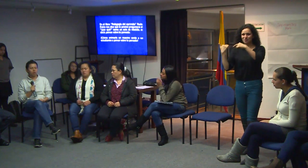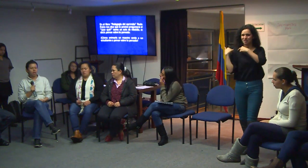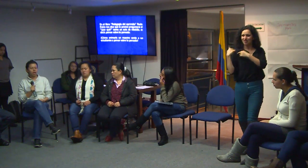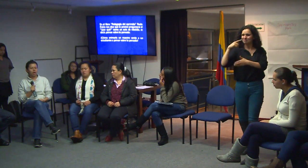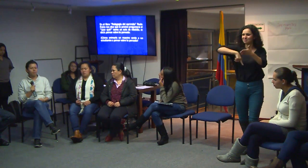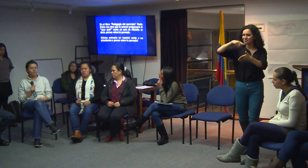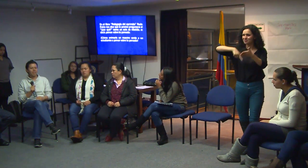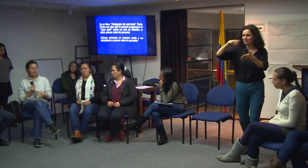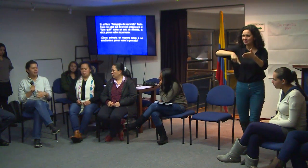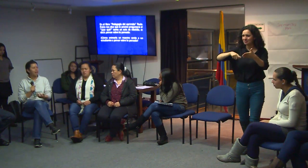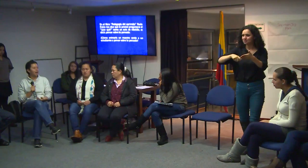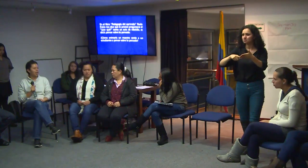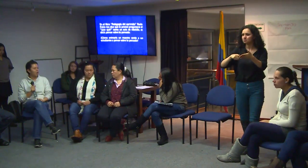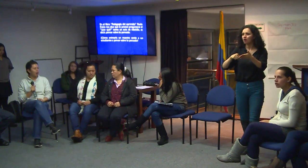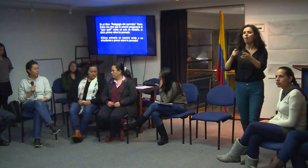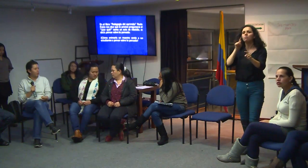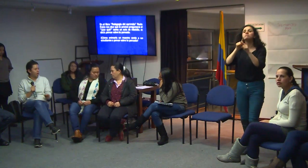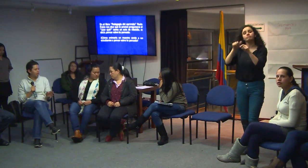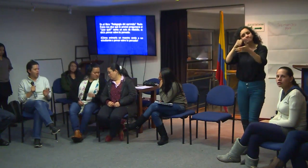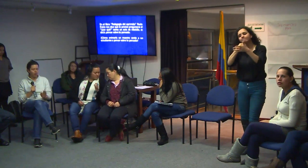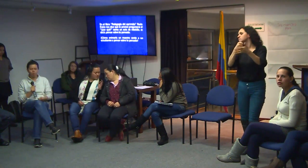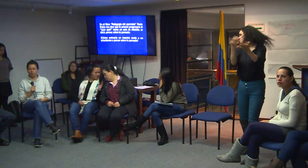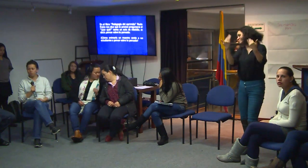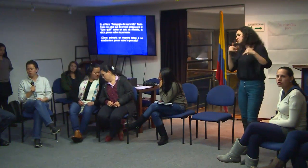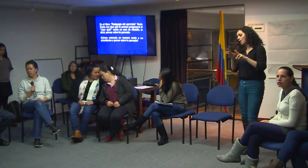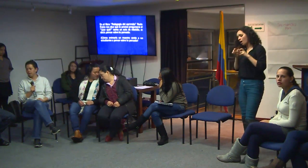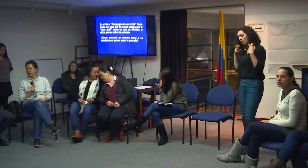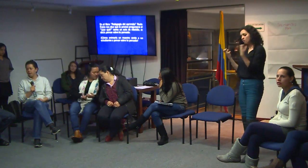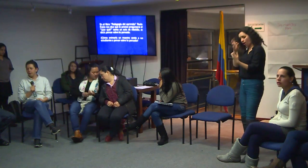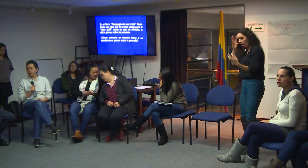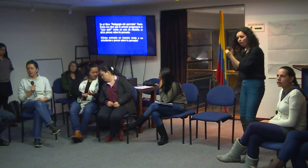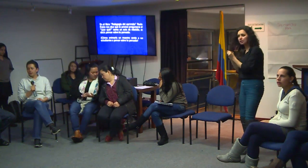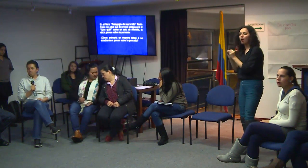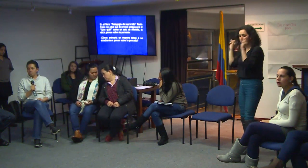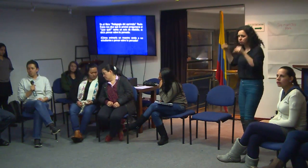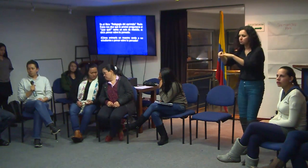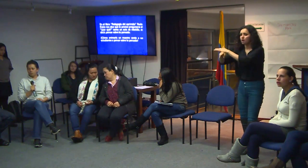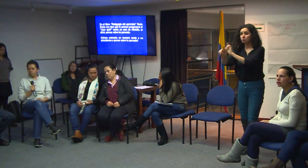contratación se sentaran a dialogar y pudieran llegar a un acuerdo.